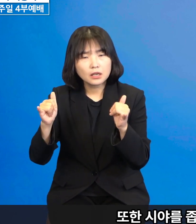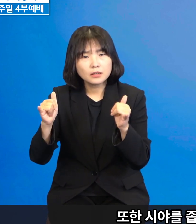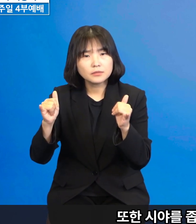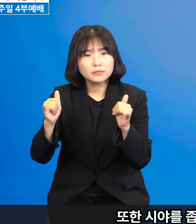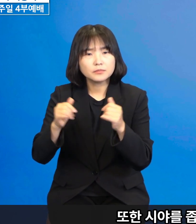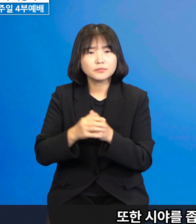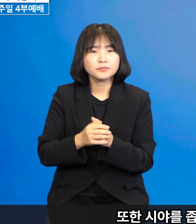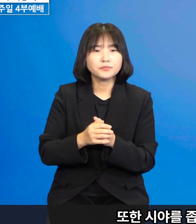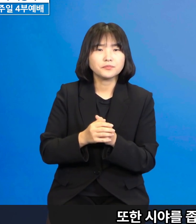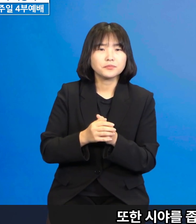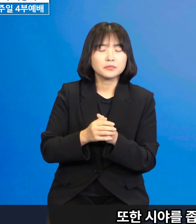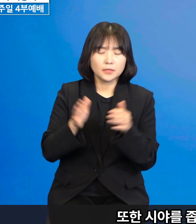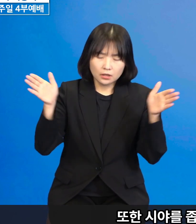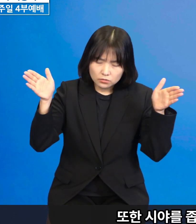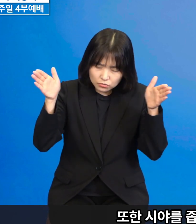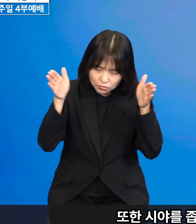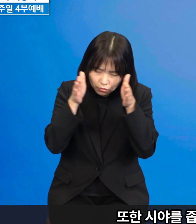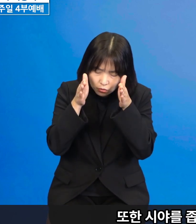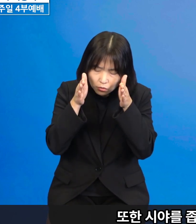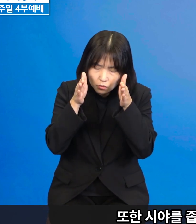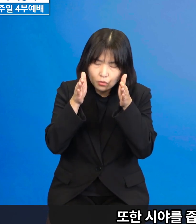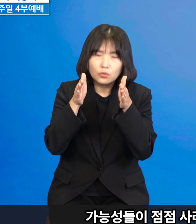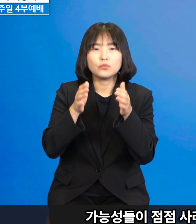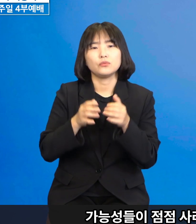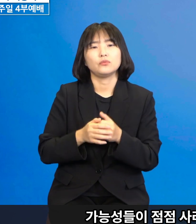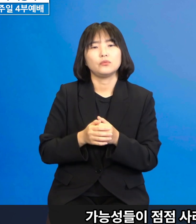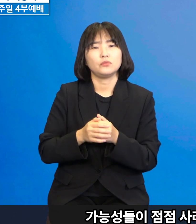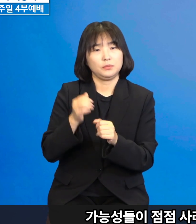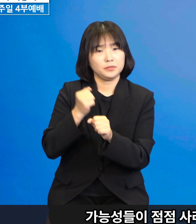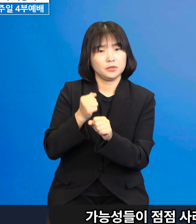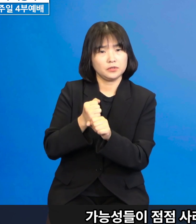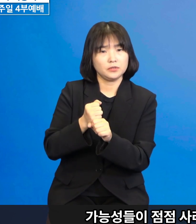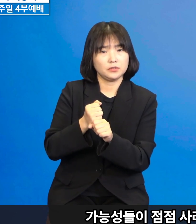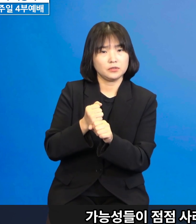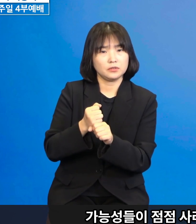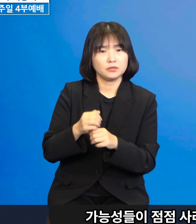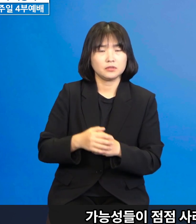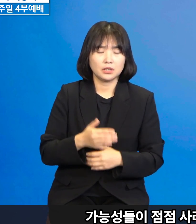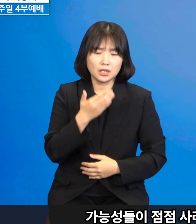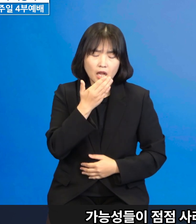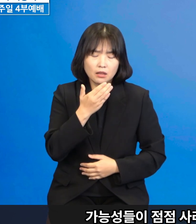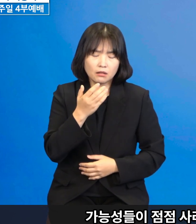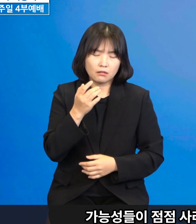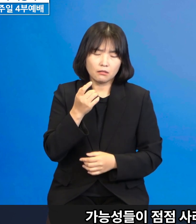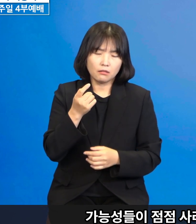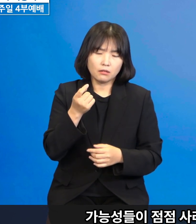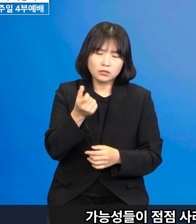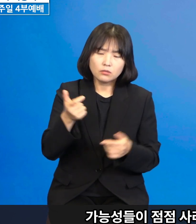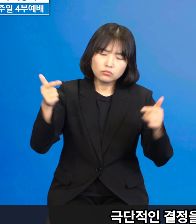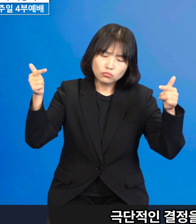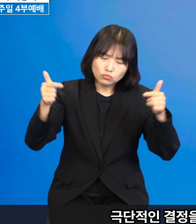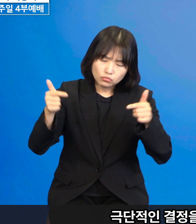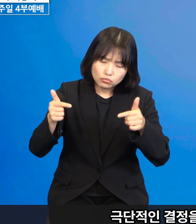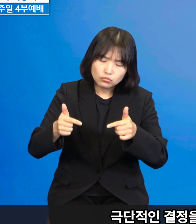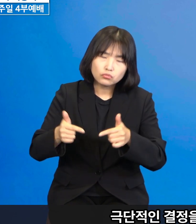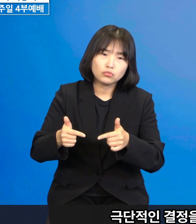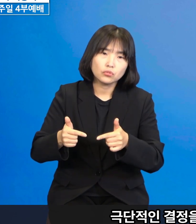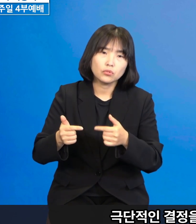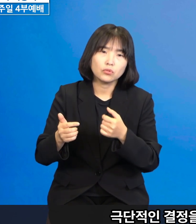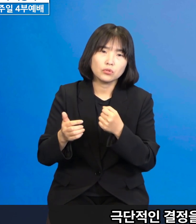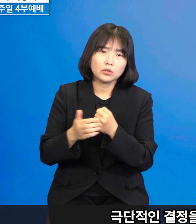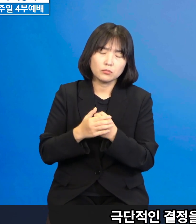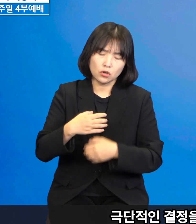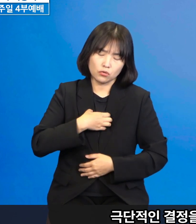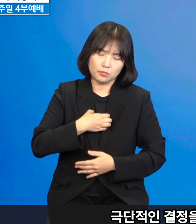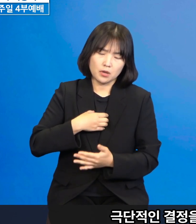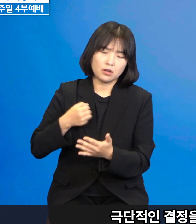질식시키고 또한 시야를 좁히며 차단을 합니다. 가능성들이 점점 사라진다라고 생각하기 때문에 극단적인